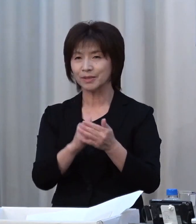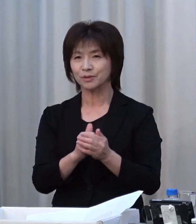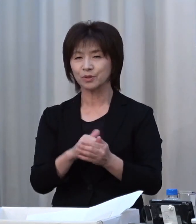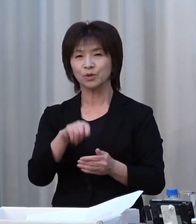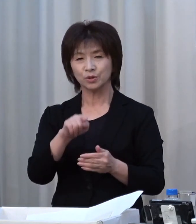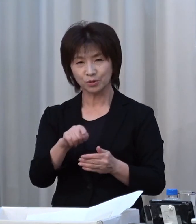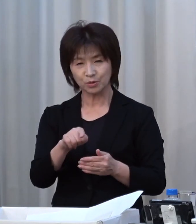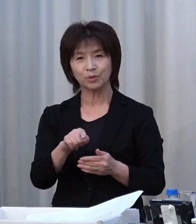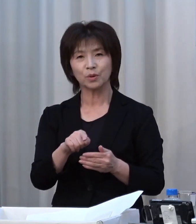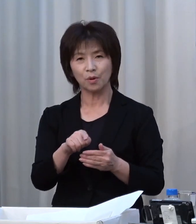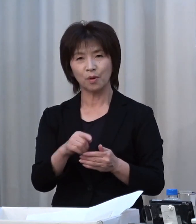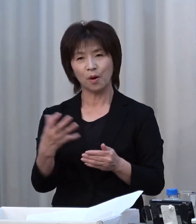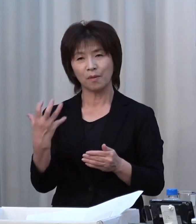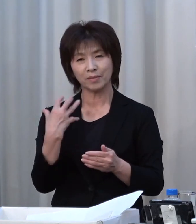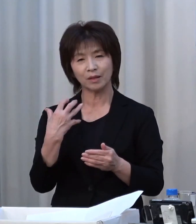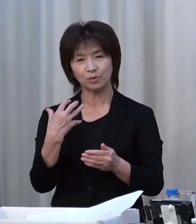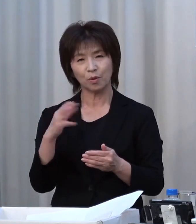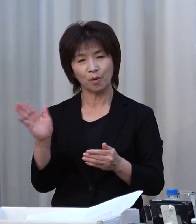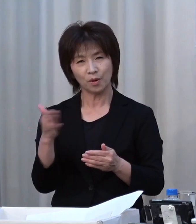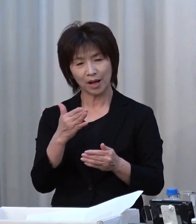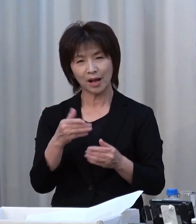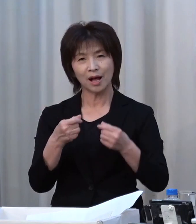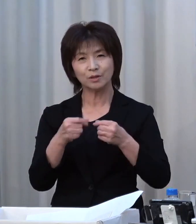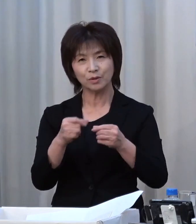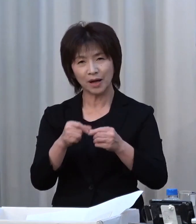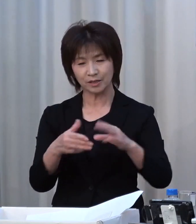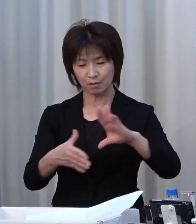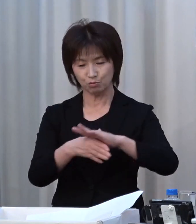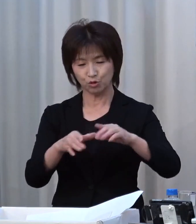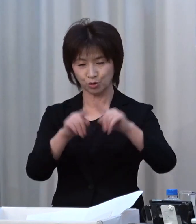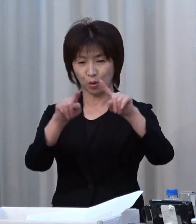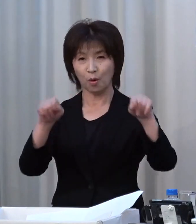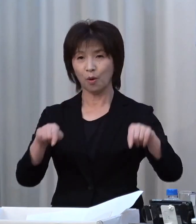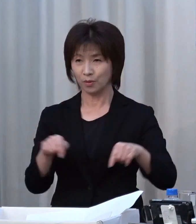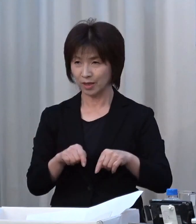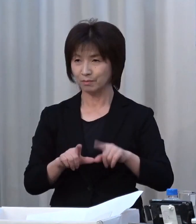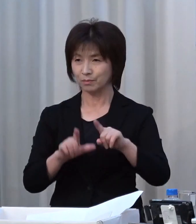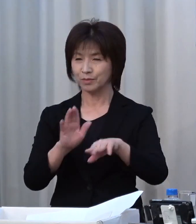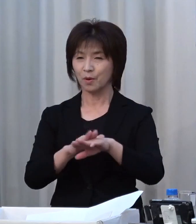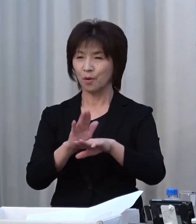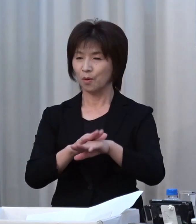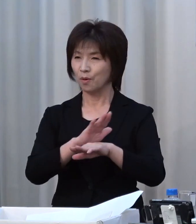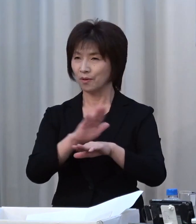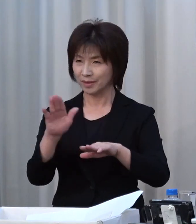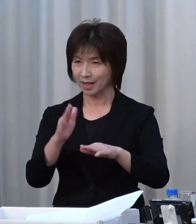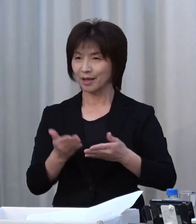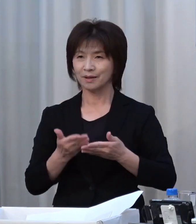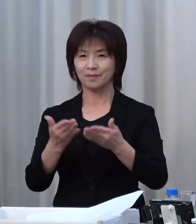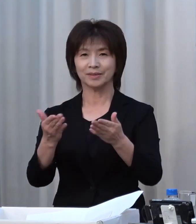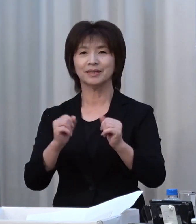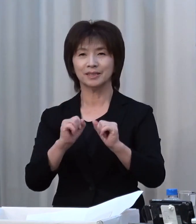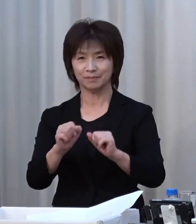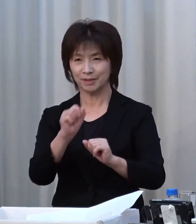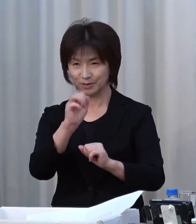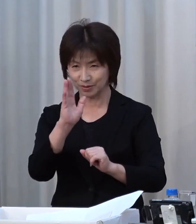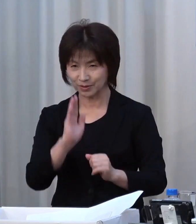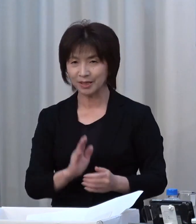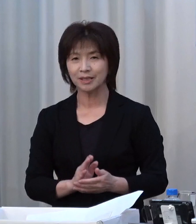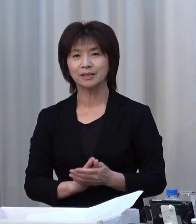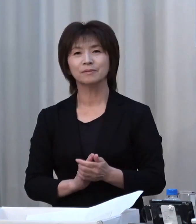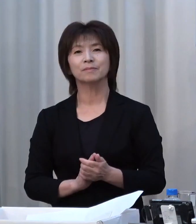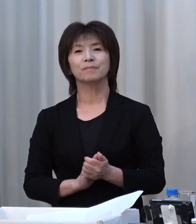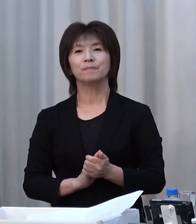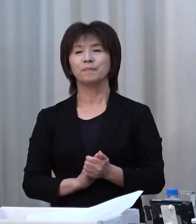それは担当部局から詳しく書面でも何か形でお渡しいたしますので、よろしくお願いします